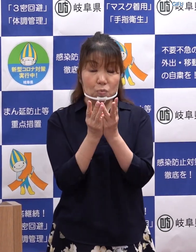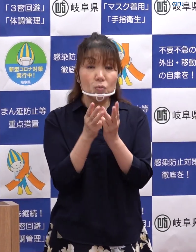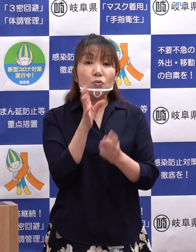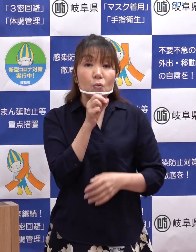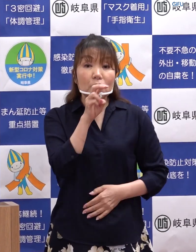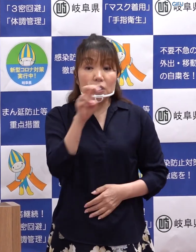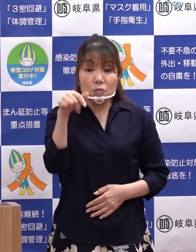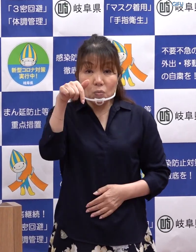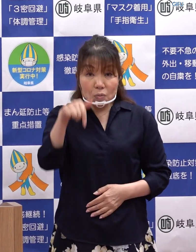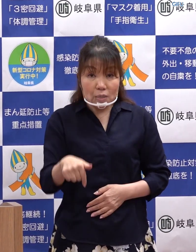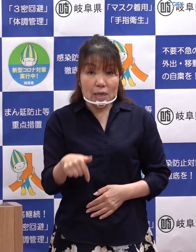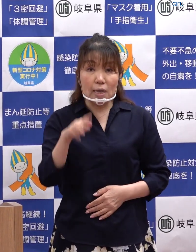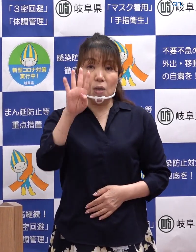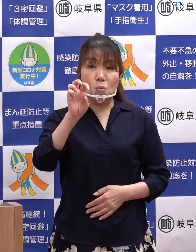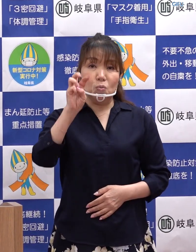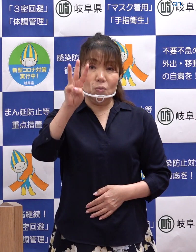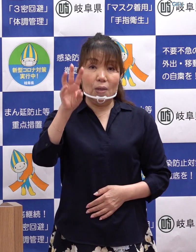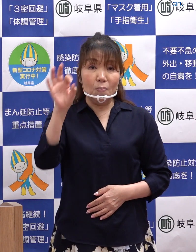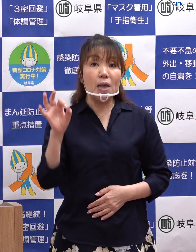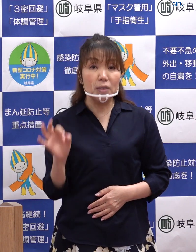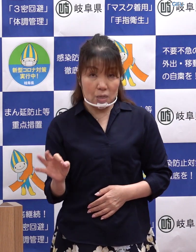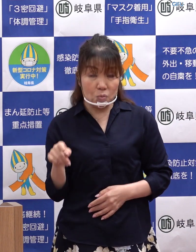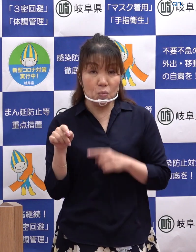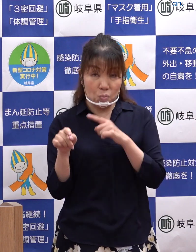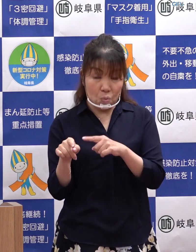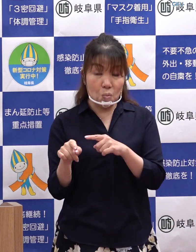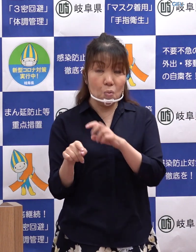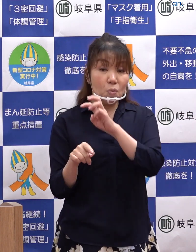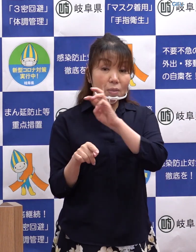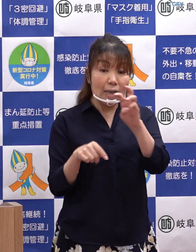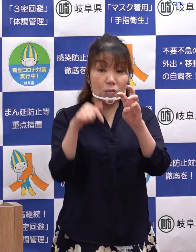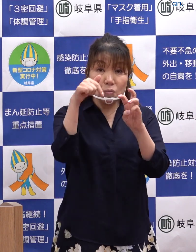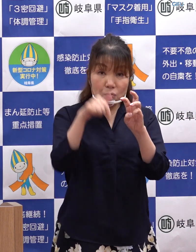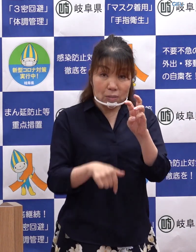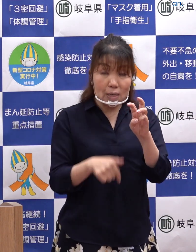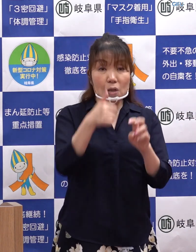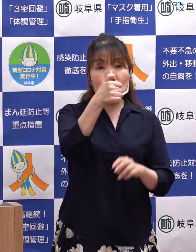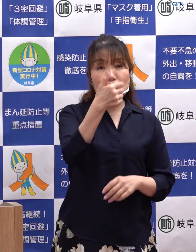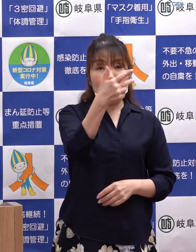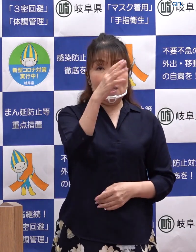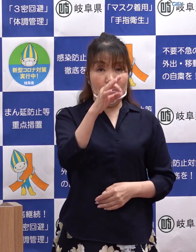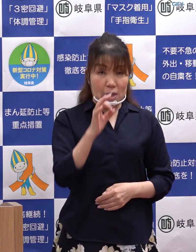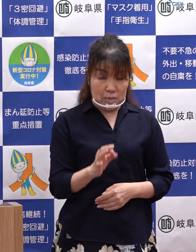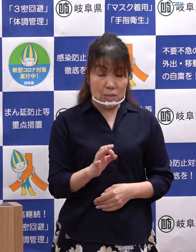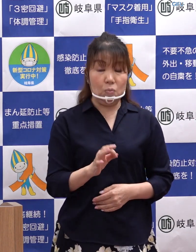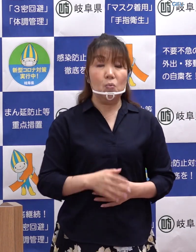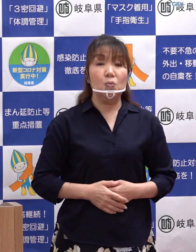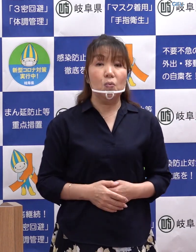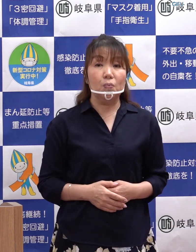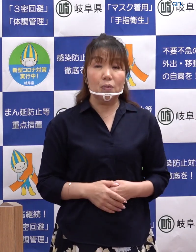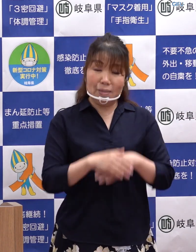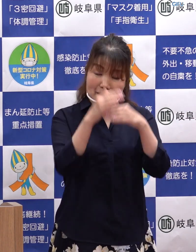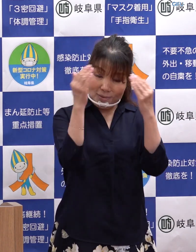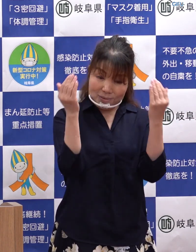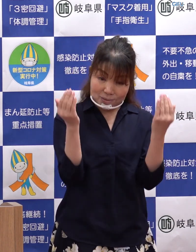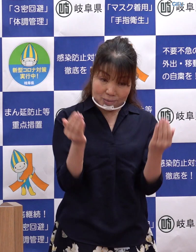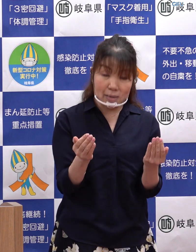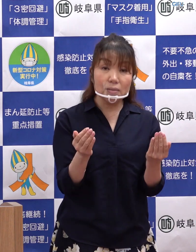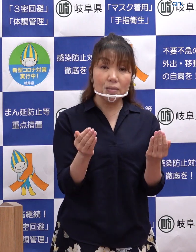と 43%、30代以下でとりますと 57% ということで、だいた